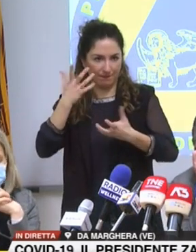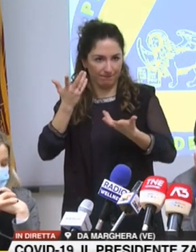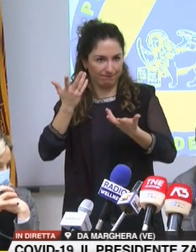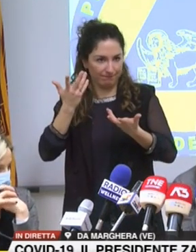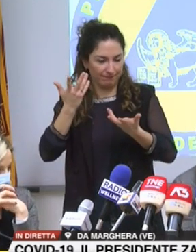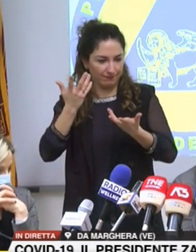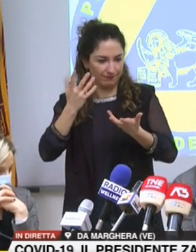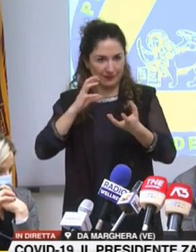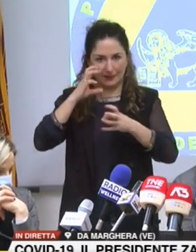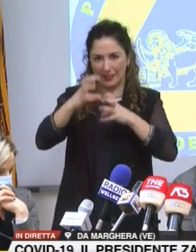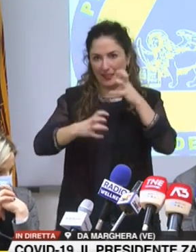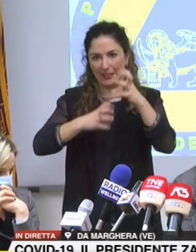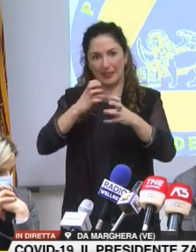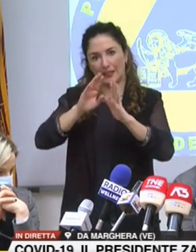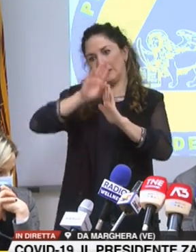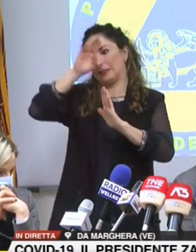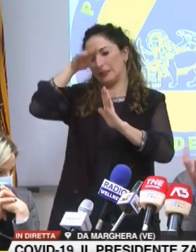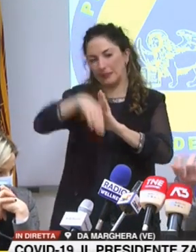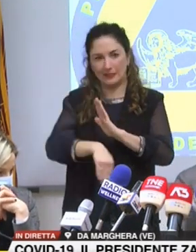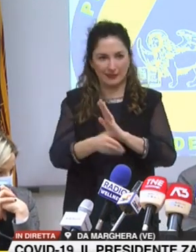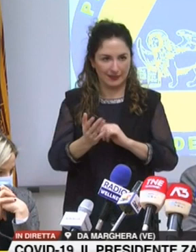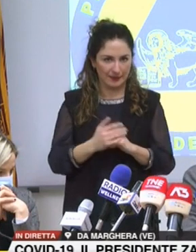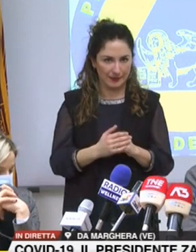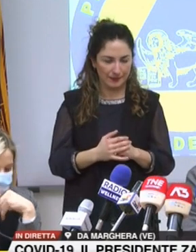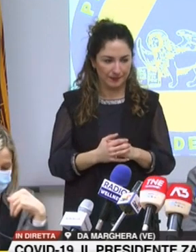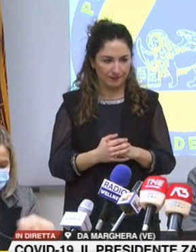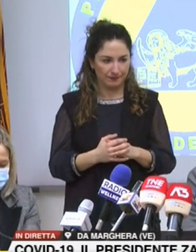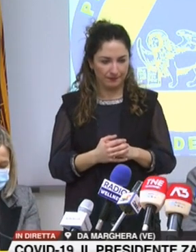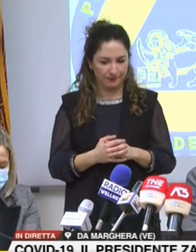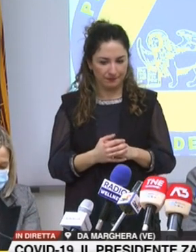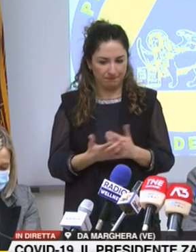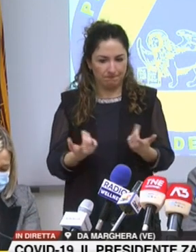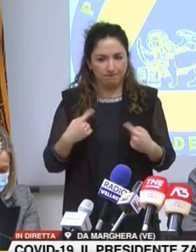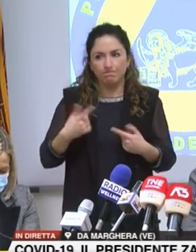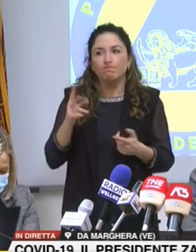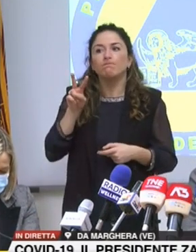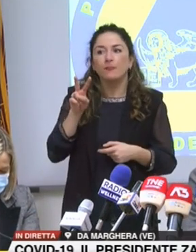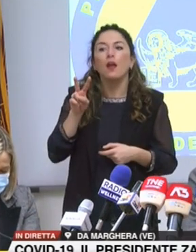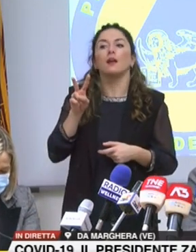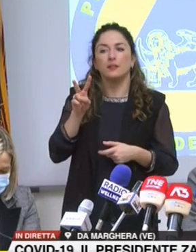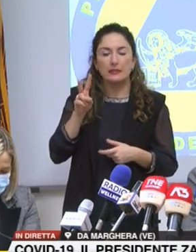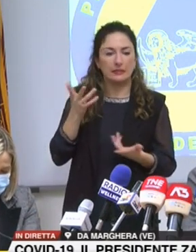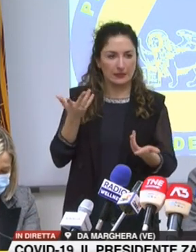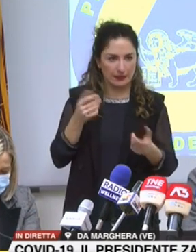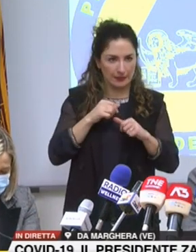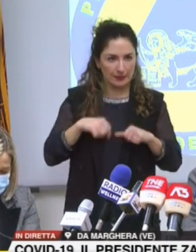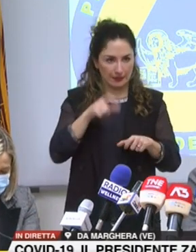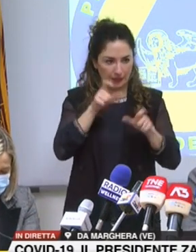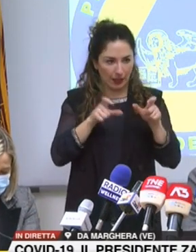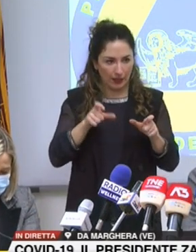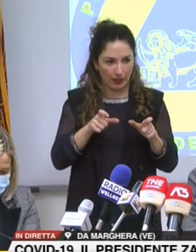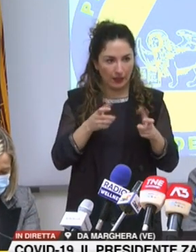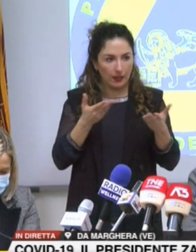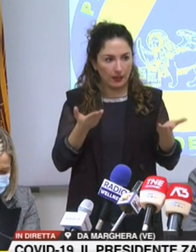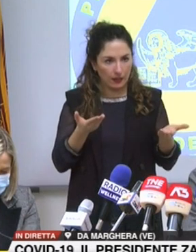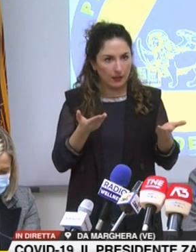di quello che poi si è trasformato in un precipizio. Appunto, noi ne prendiamo atto, che sia chiaro ai cittadini che se c'è oggi